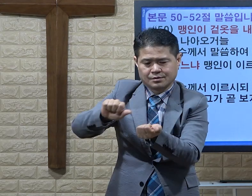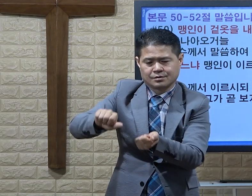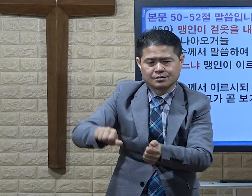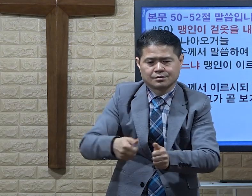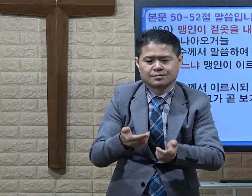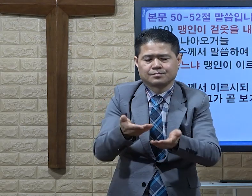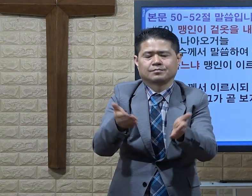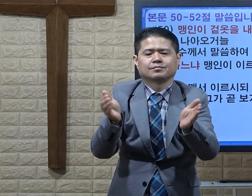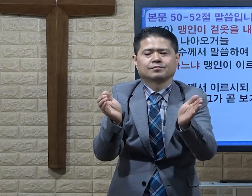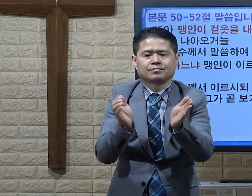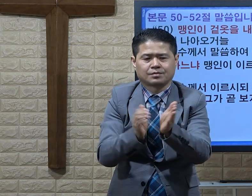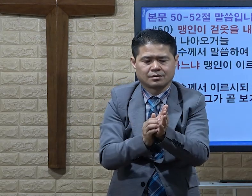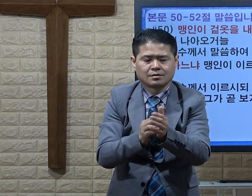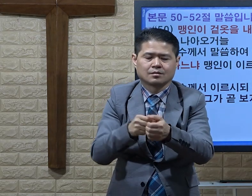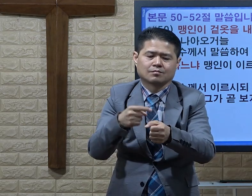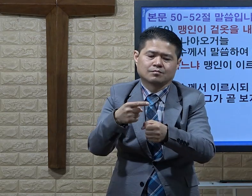통해서 응답을 받고